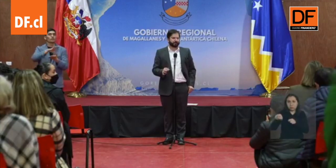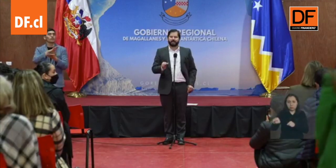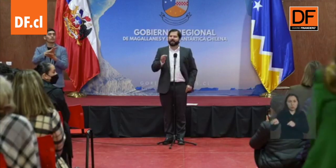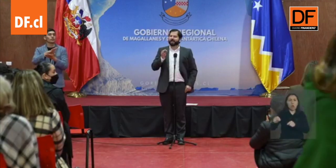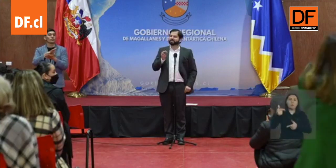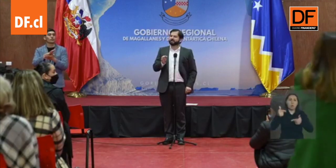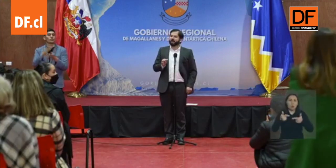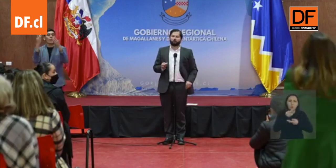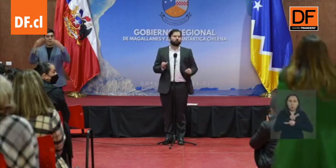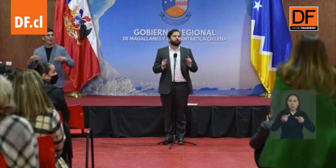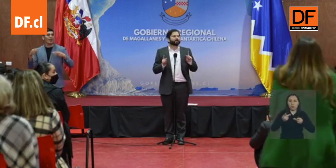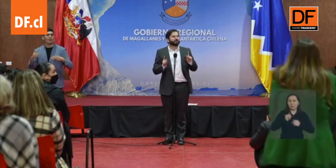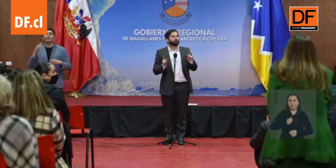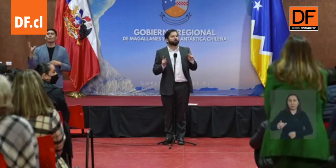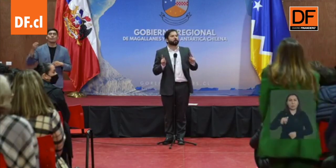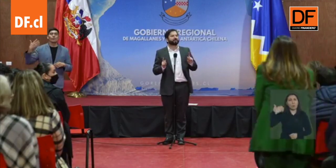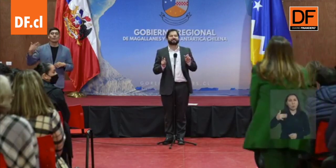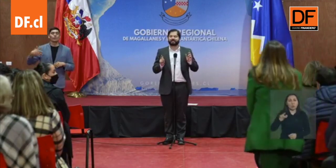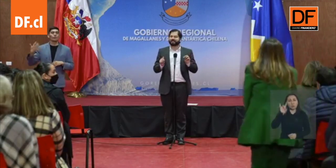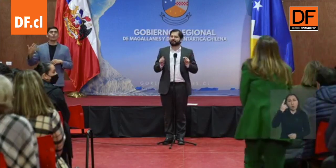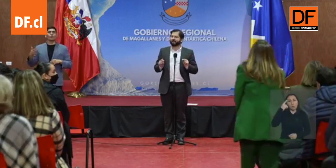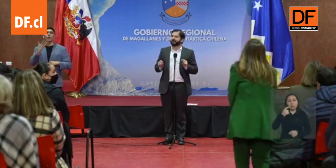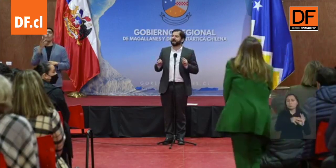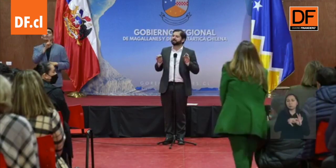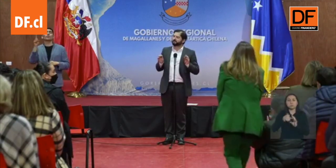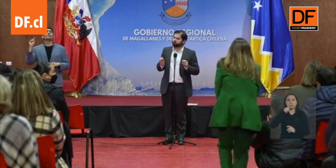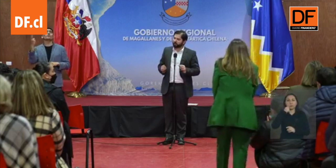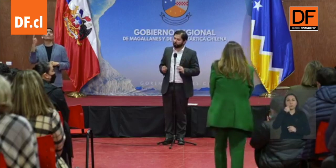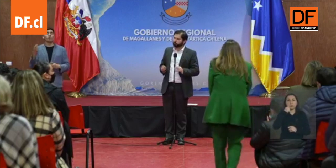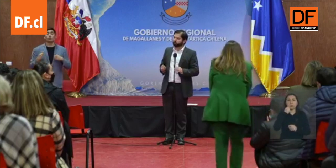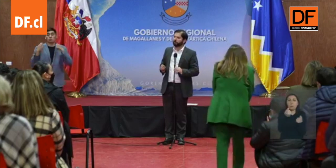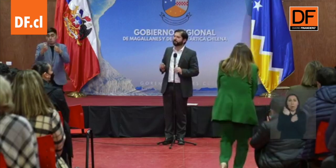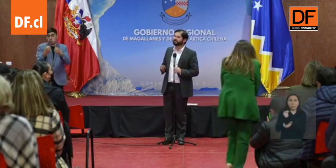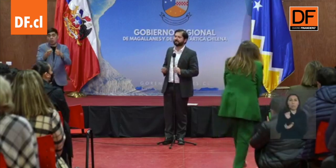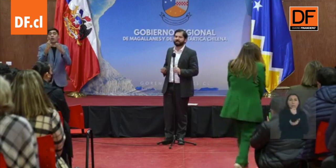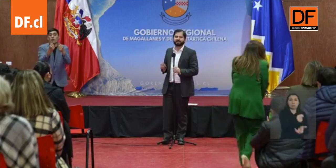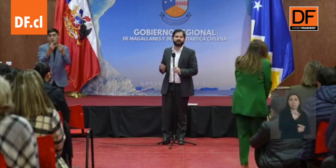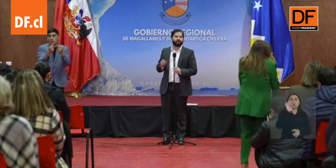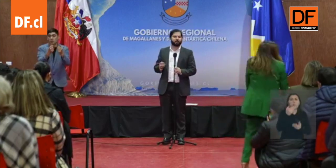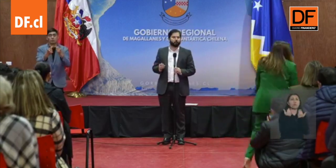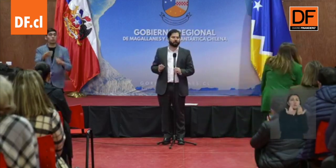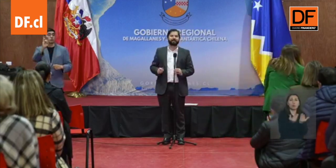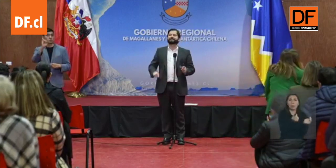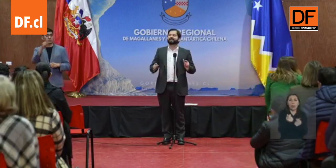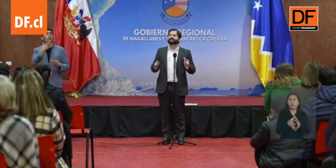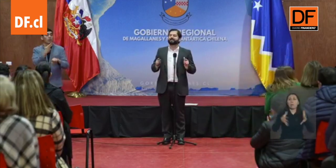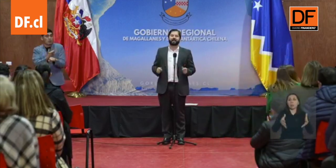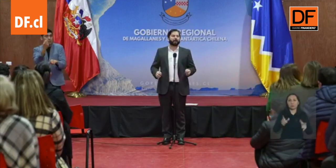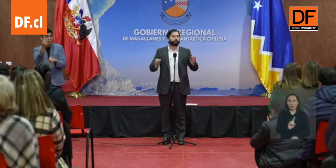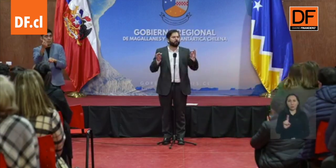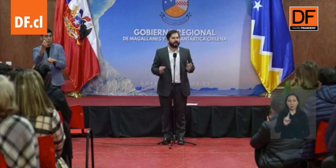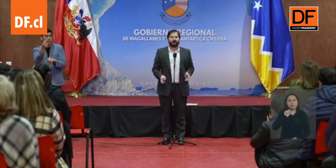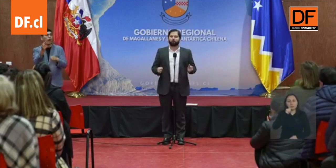permanente es algo muy importante porque no solamente se trata de asignación de recursos, no solamente se trata de decir de que va a haber más lucas, se trata